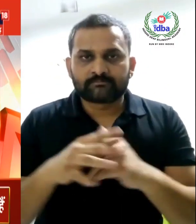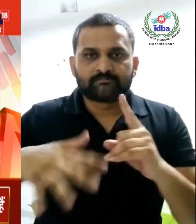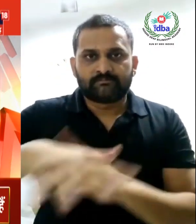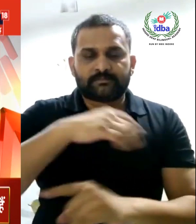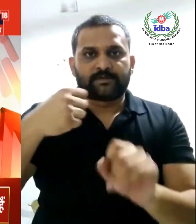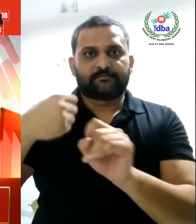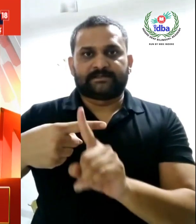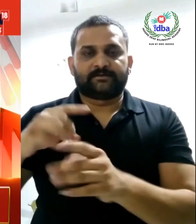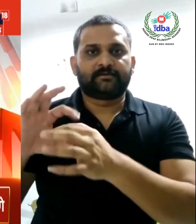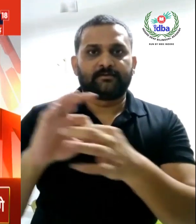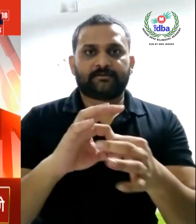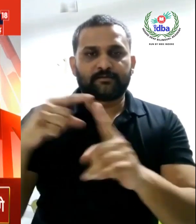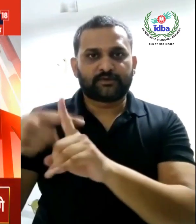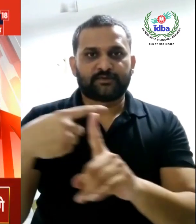होगा।